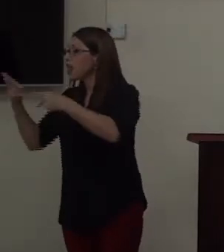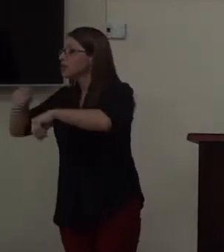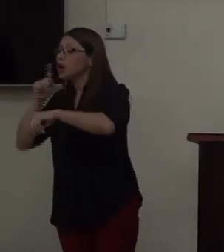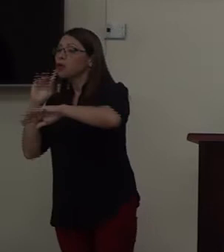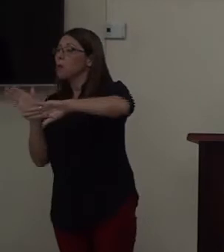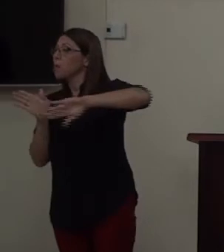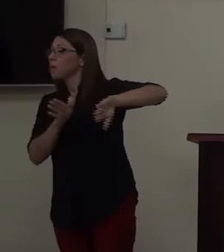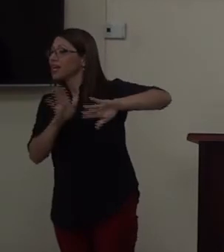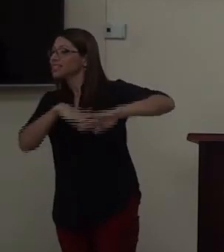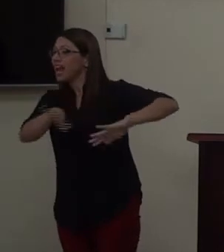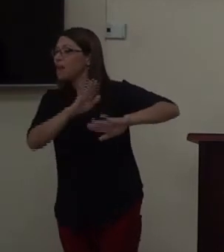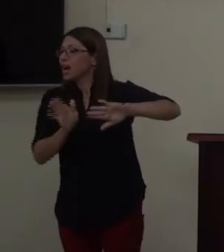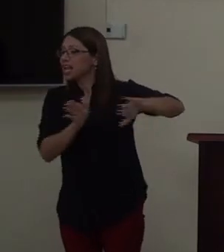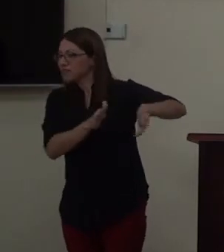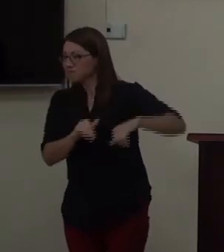sido, digamos,